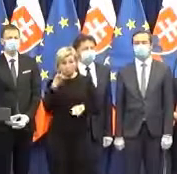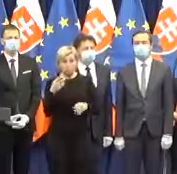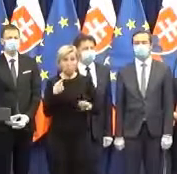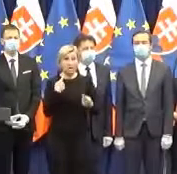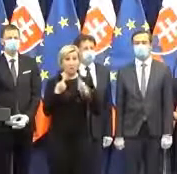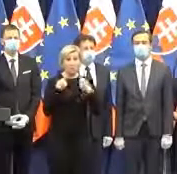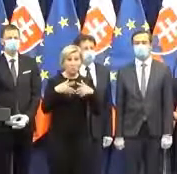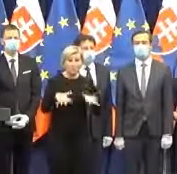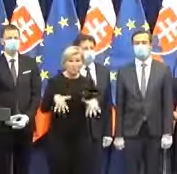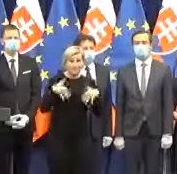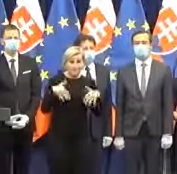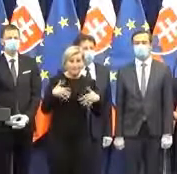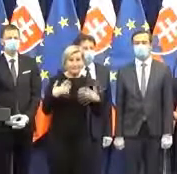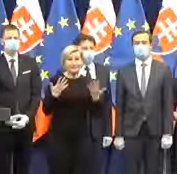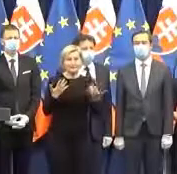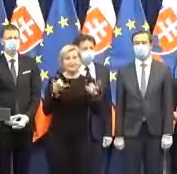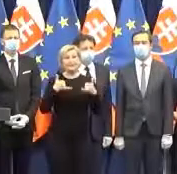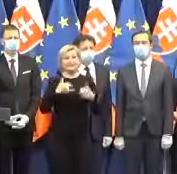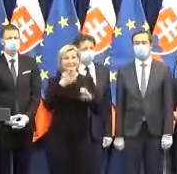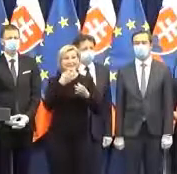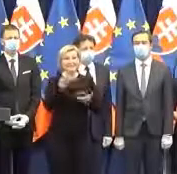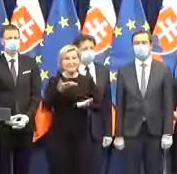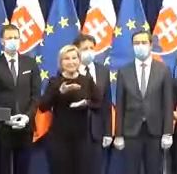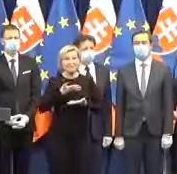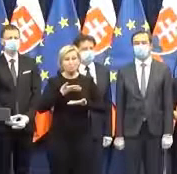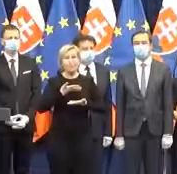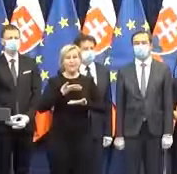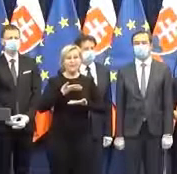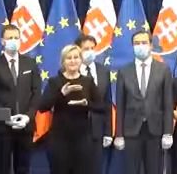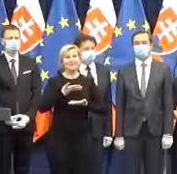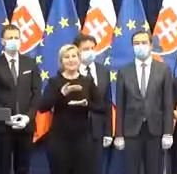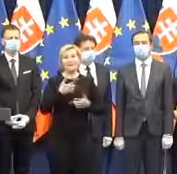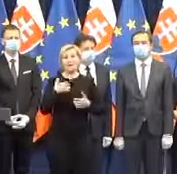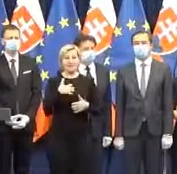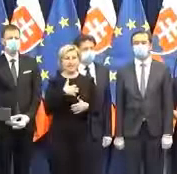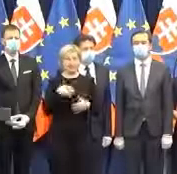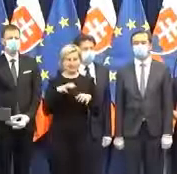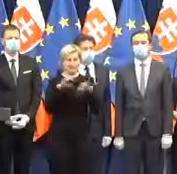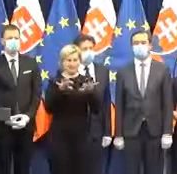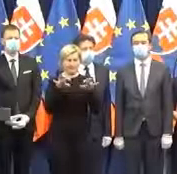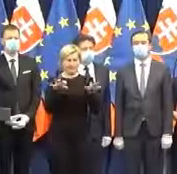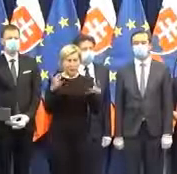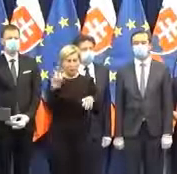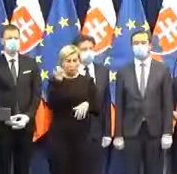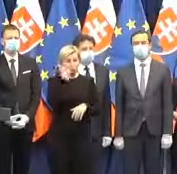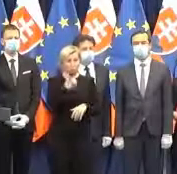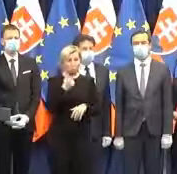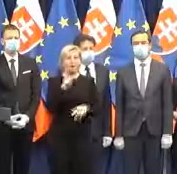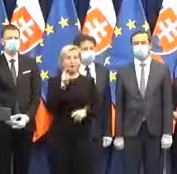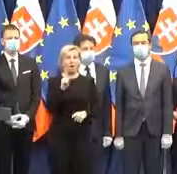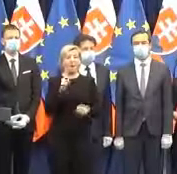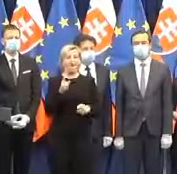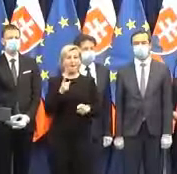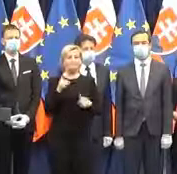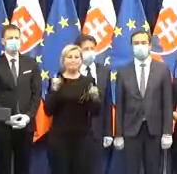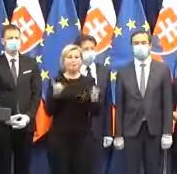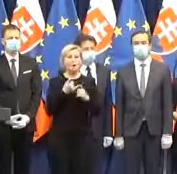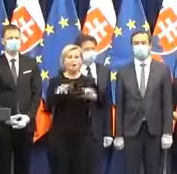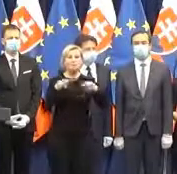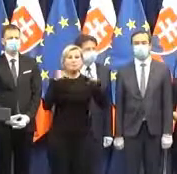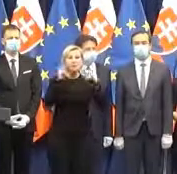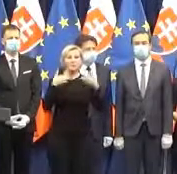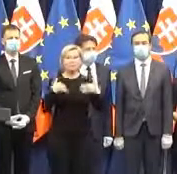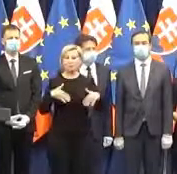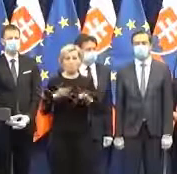tým strašiť ľudí, iba sa skorej potvrdilo to, že v mnohých veciach Slovensko jednoducho nebolo pripravené, v mnohých veciach sa situácia